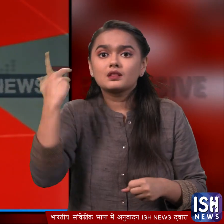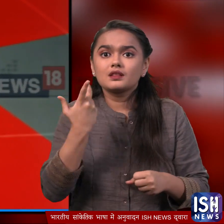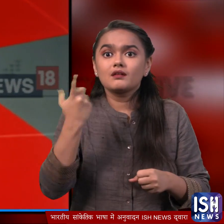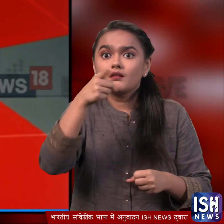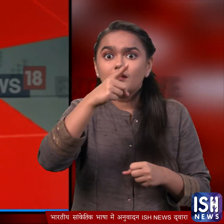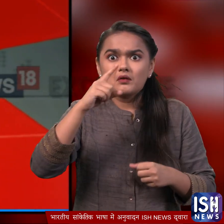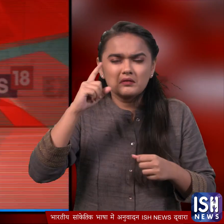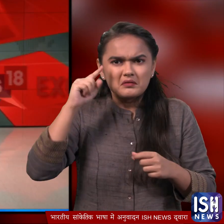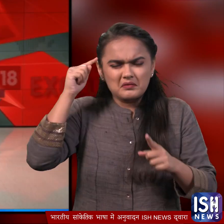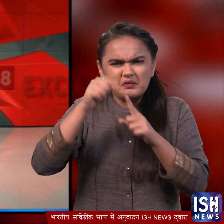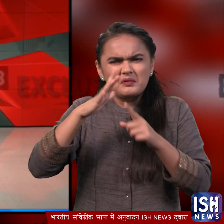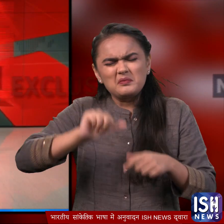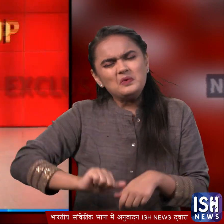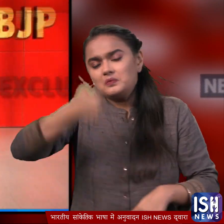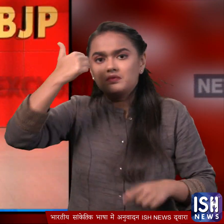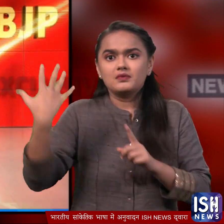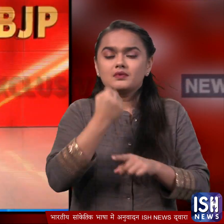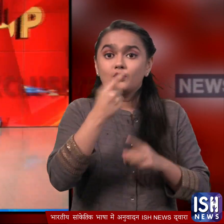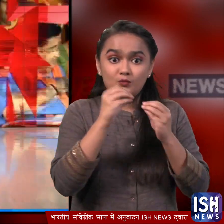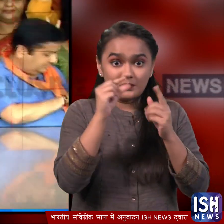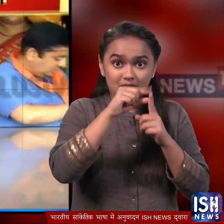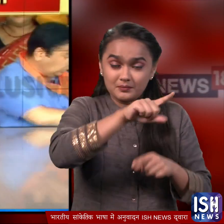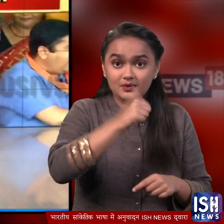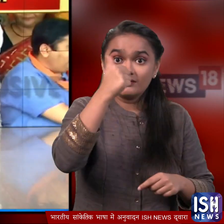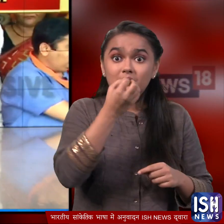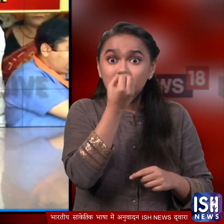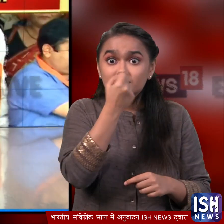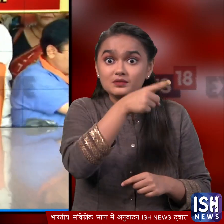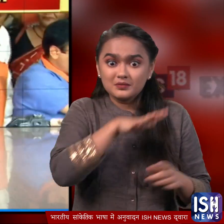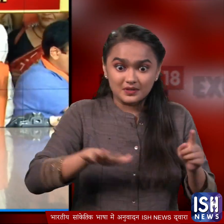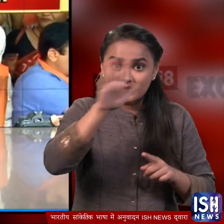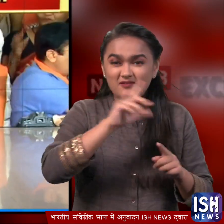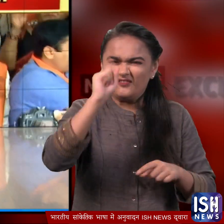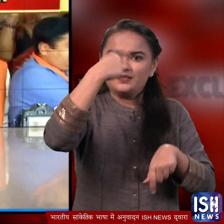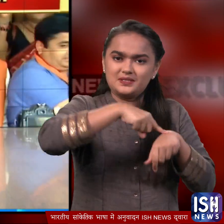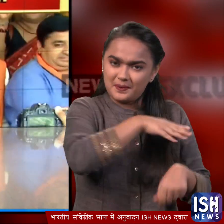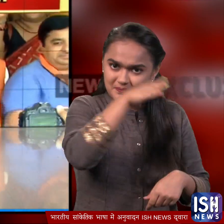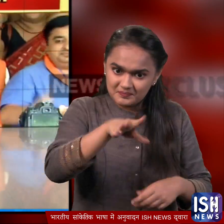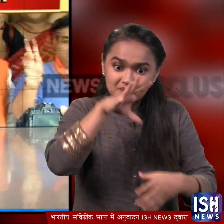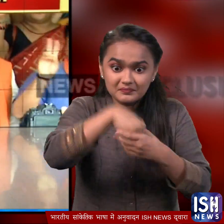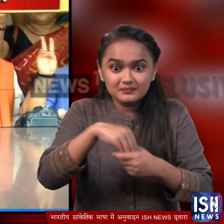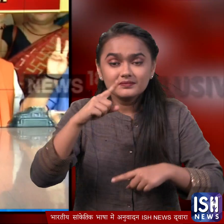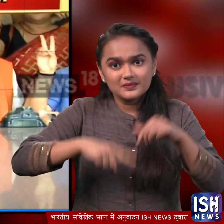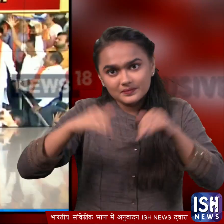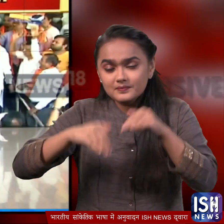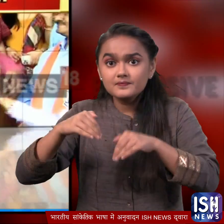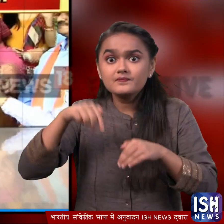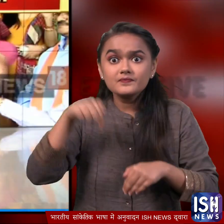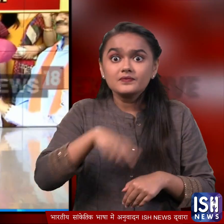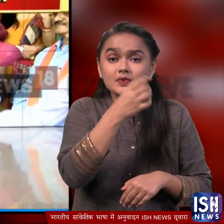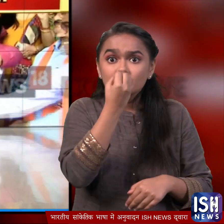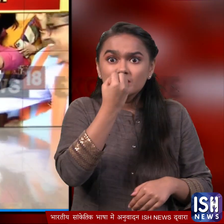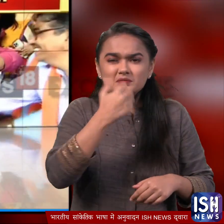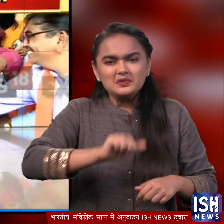ने बम्पर जीत हासिल की। भूपेंद्र पटेल के मुख्यमंत्री बनने के बाद बीजेपी पहली बार राज्य में किसी चुनाव में उतरी थी और इन चुनावों में सबसे बड़ी